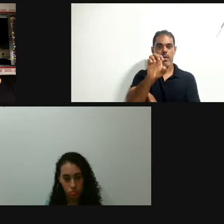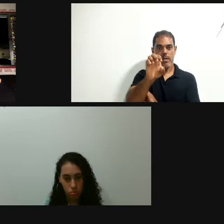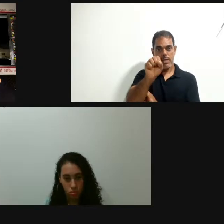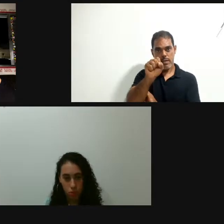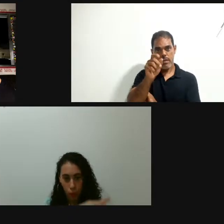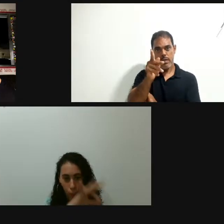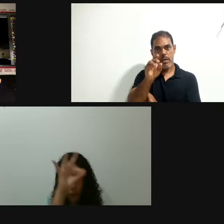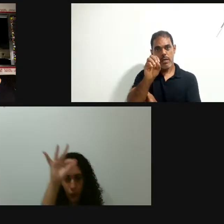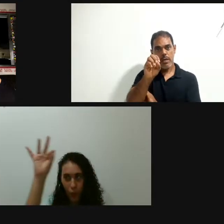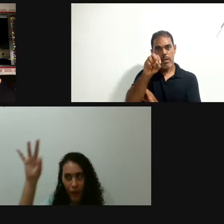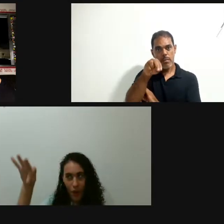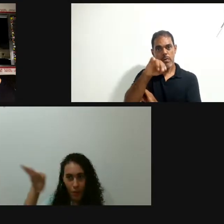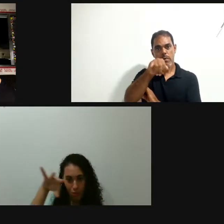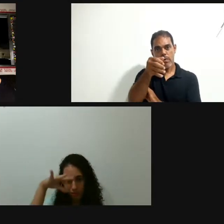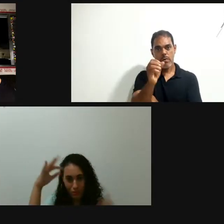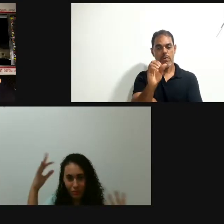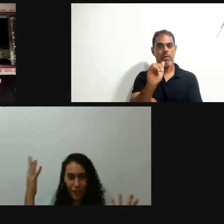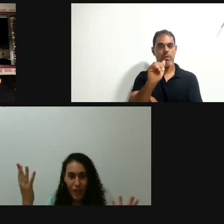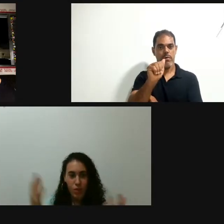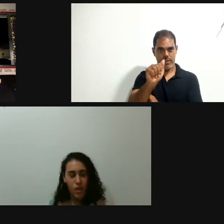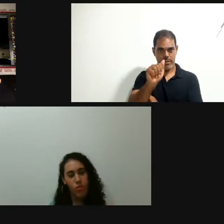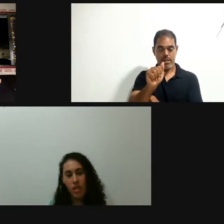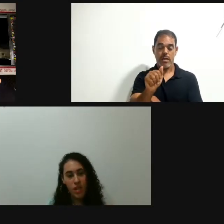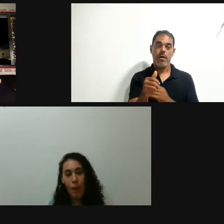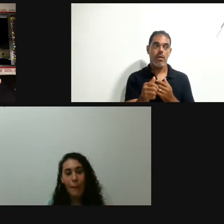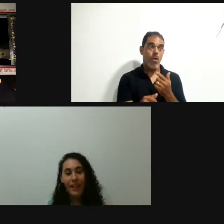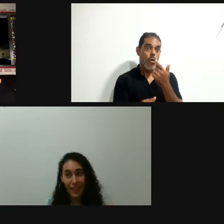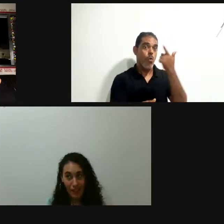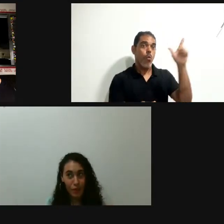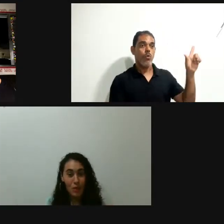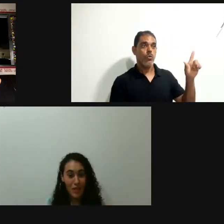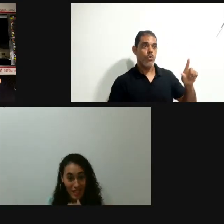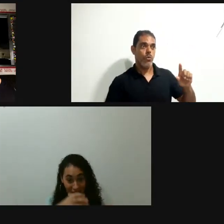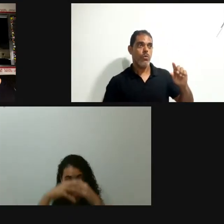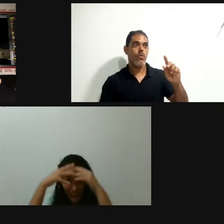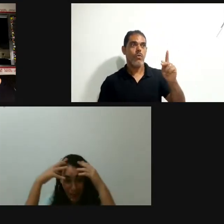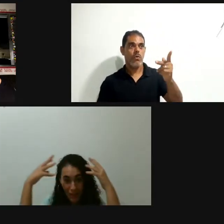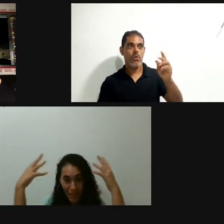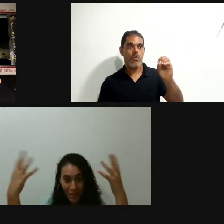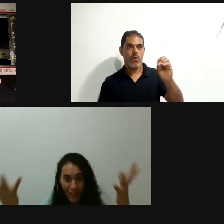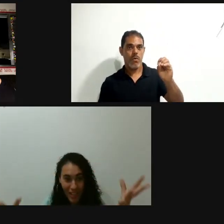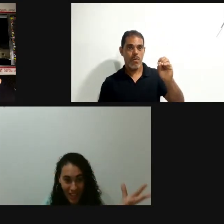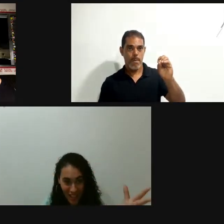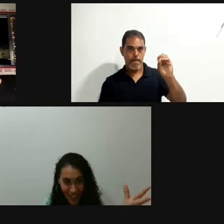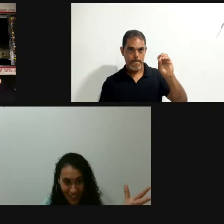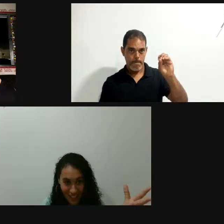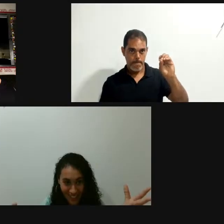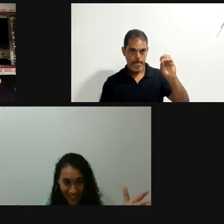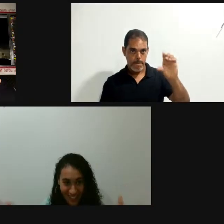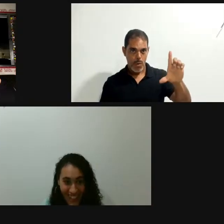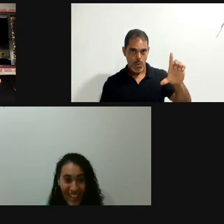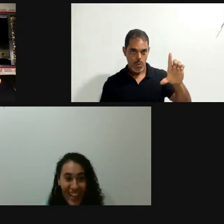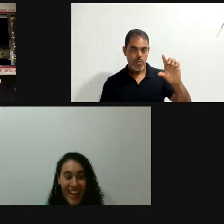Paul. O Paul eu não sei se é uma batata, eu não sei exatamente o que ele é.